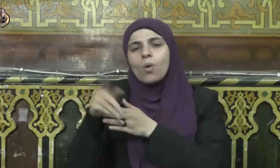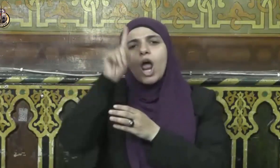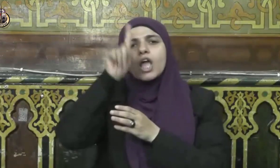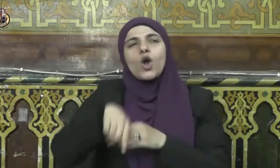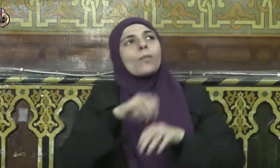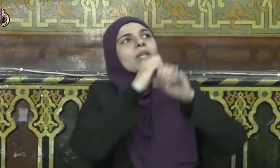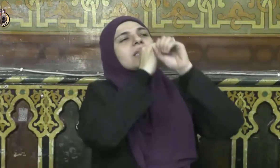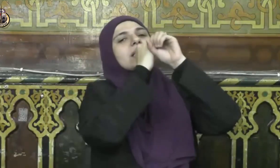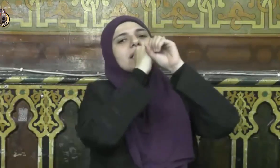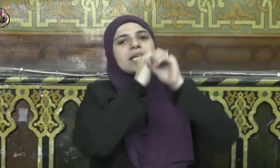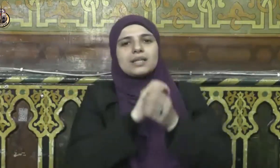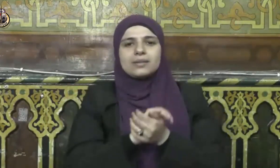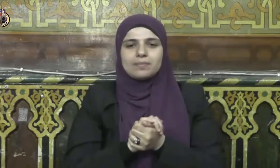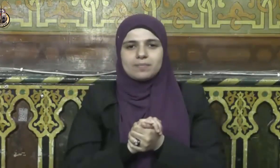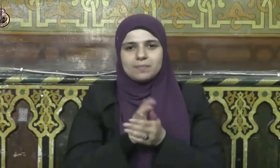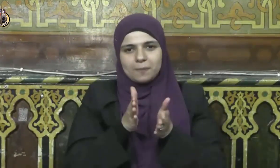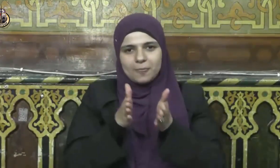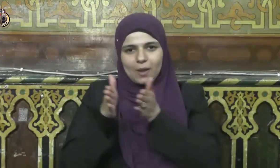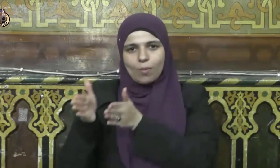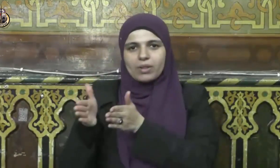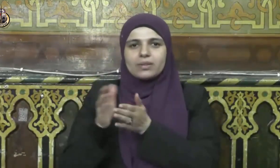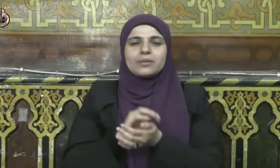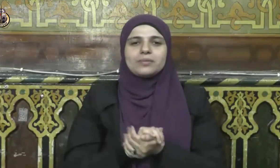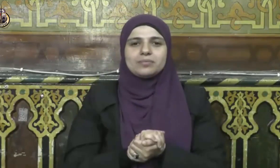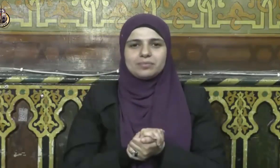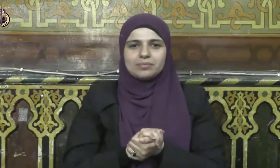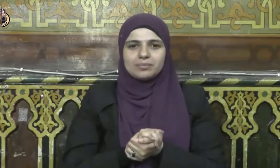تبعهم بإحسان إلى يوم الدين، وبعد.